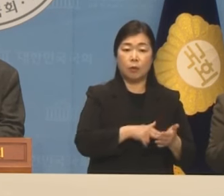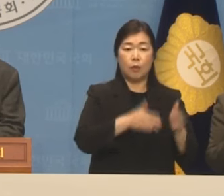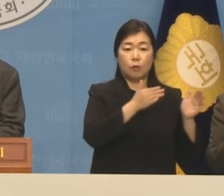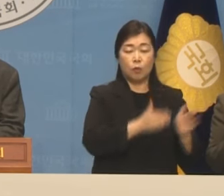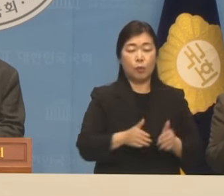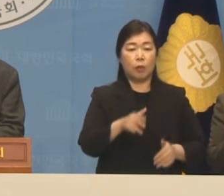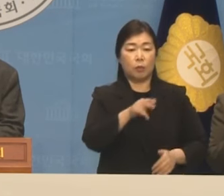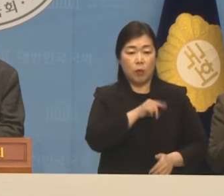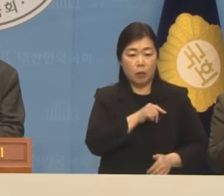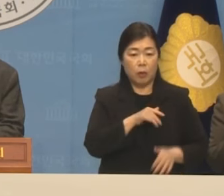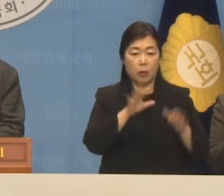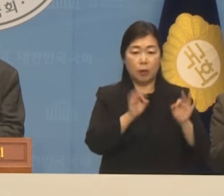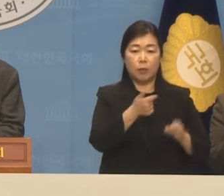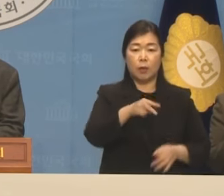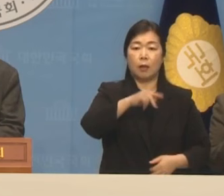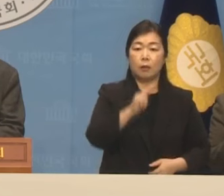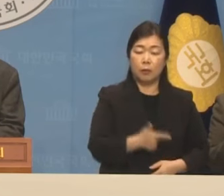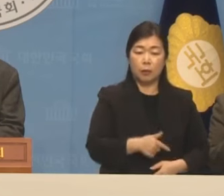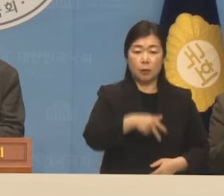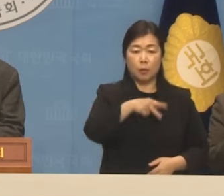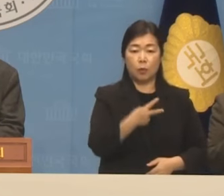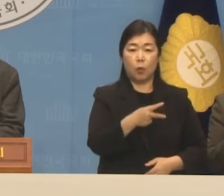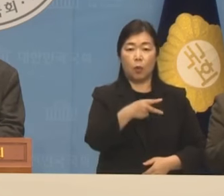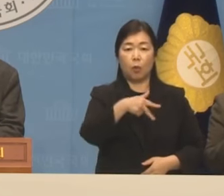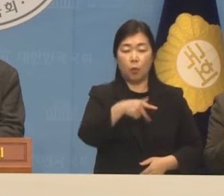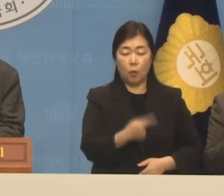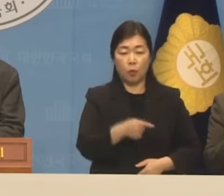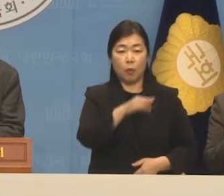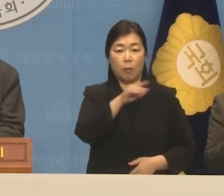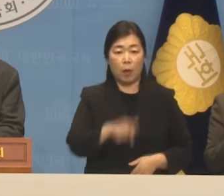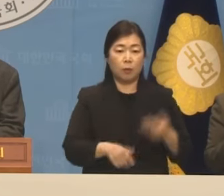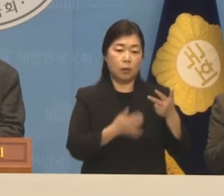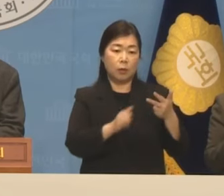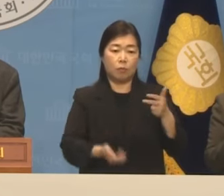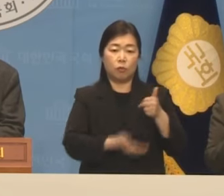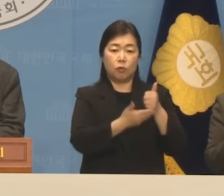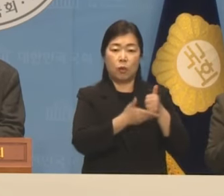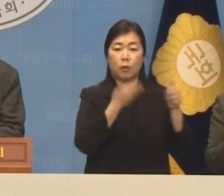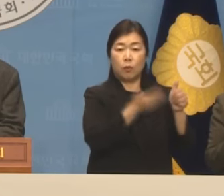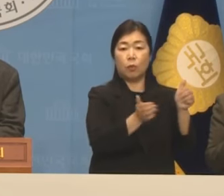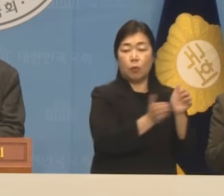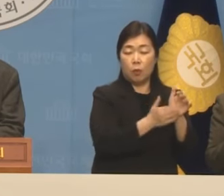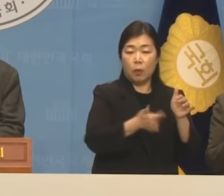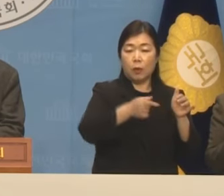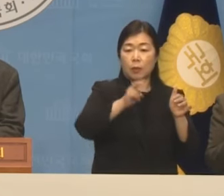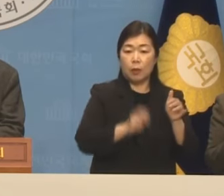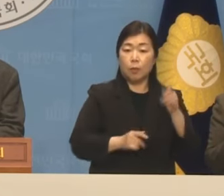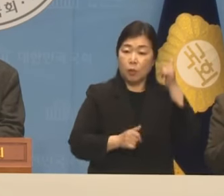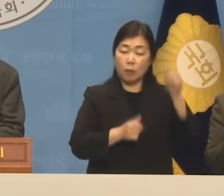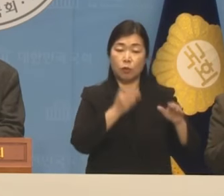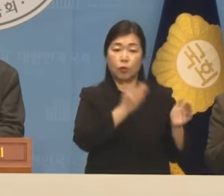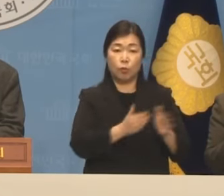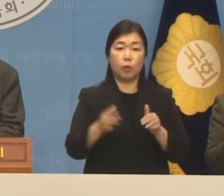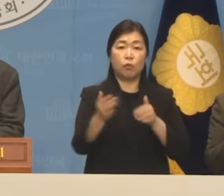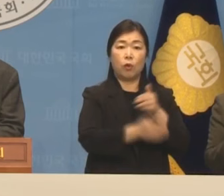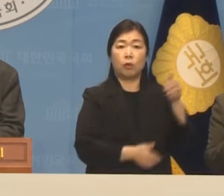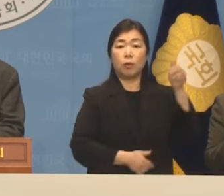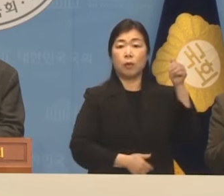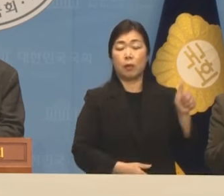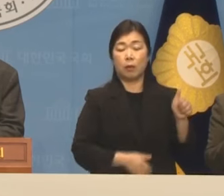준비위원으로 김상근, 조성우, 박소근 등 7인을 추천하였고 김상근 목사를